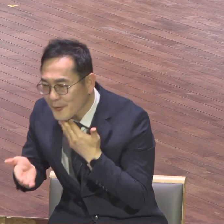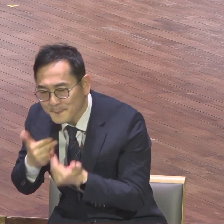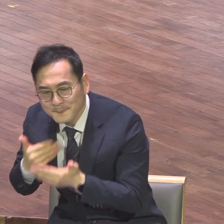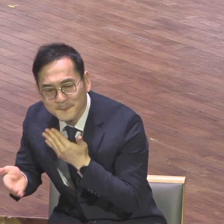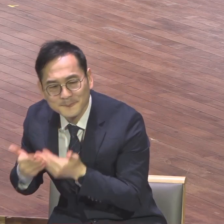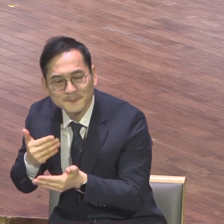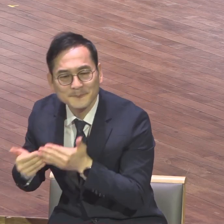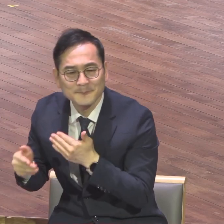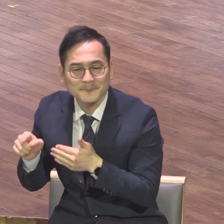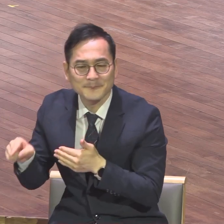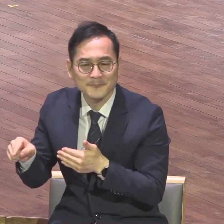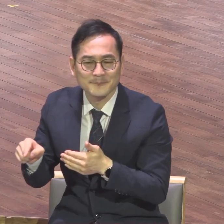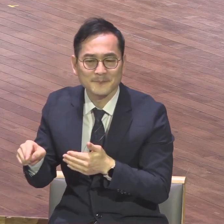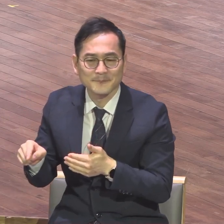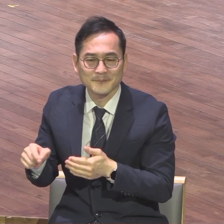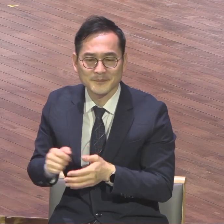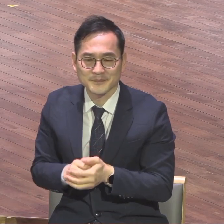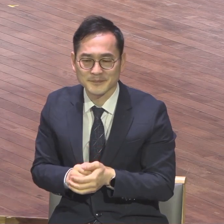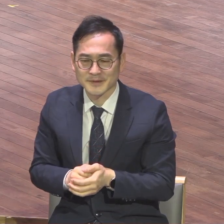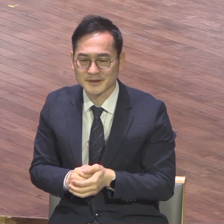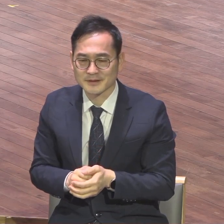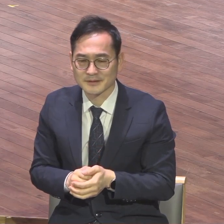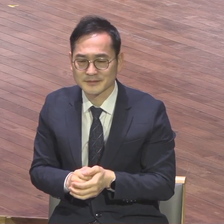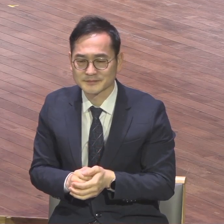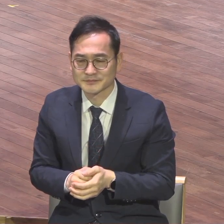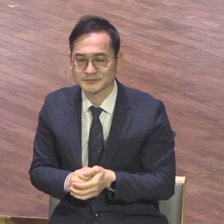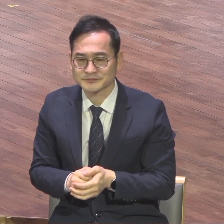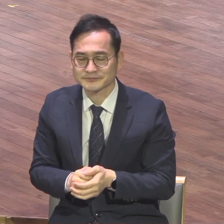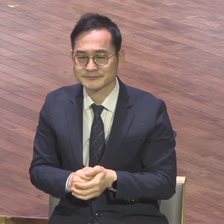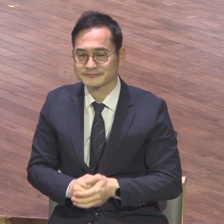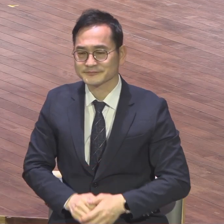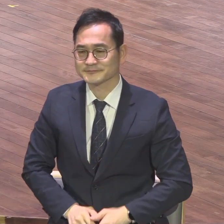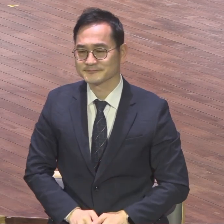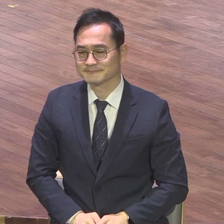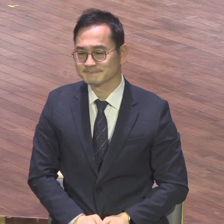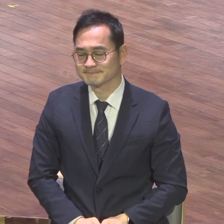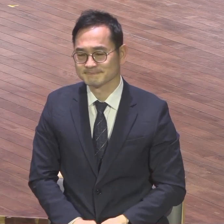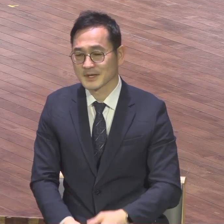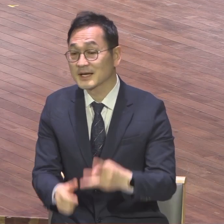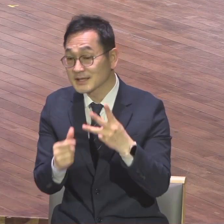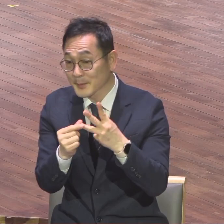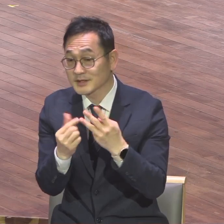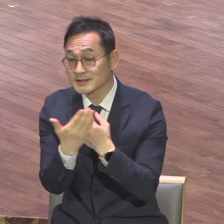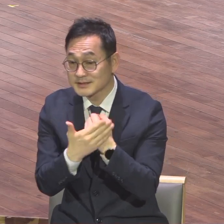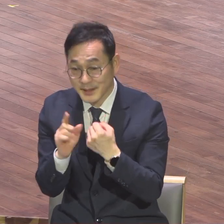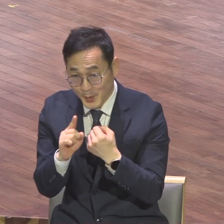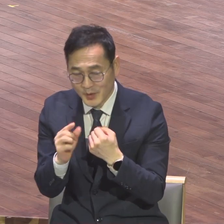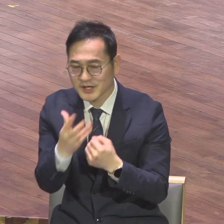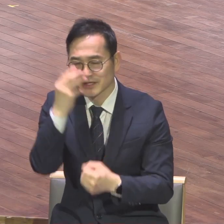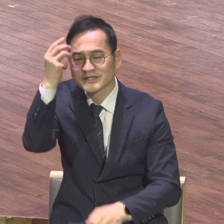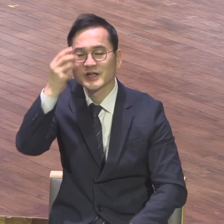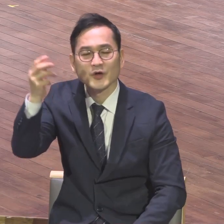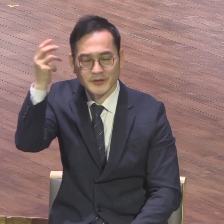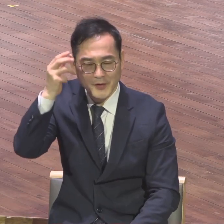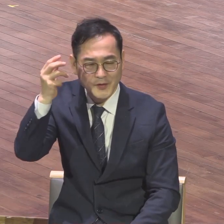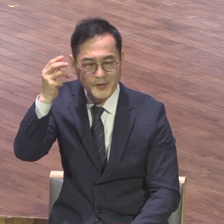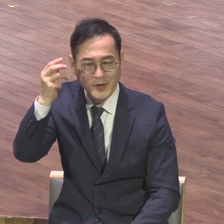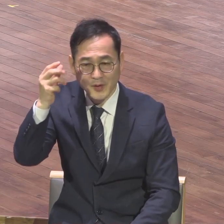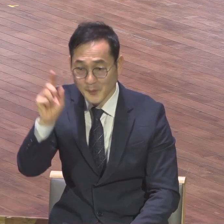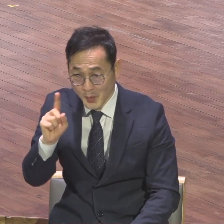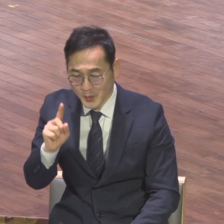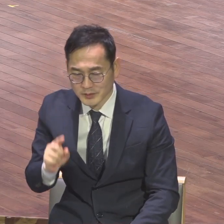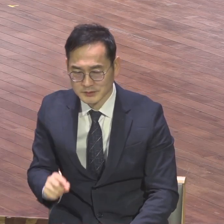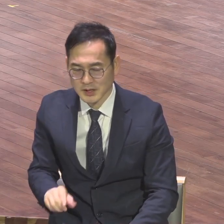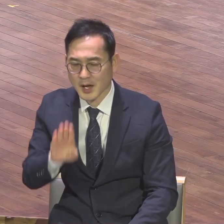그래서 시청각으로 된 말씀. 세 번째 우리에게 주는 은혜는 성령이다 그랬어요. 또